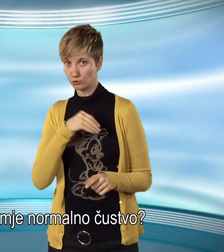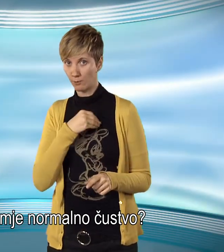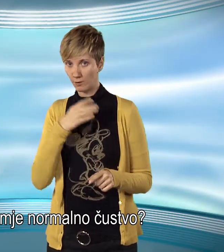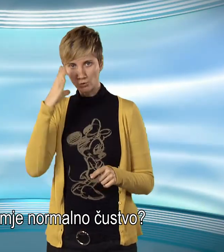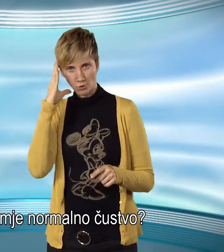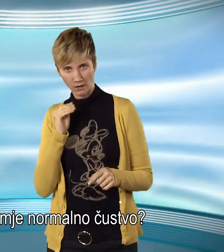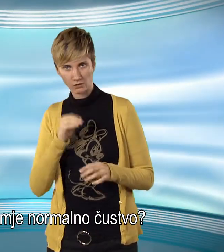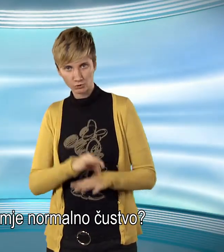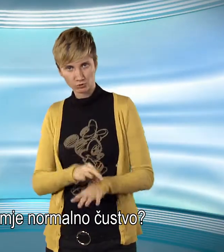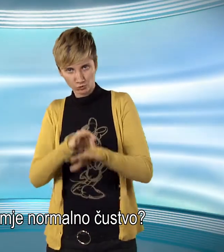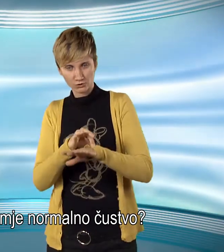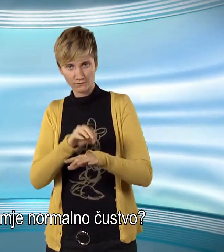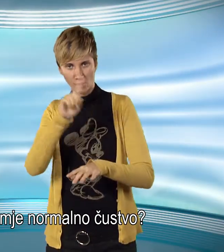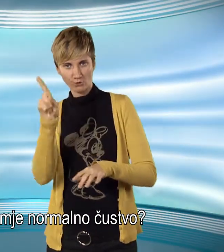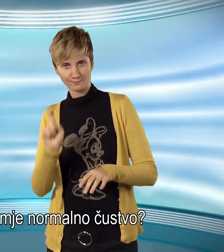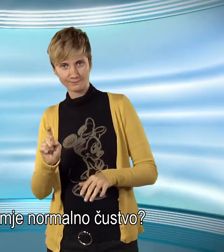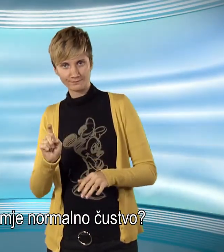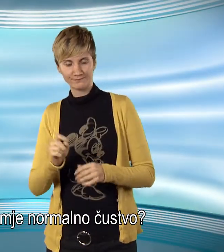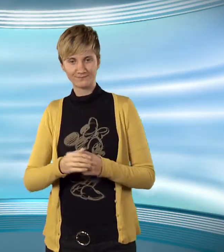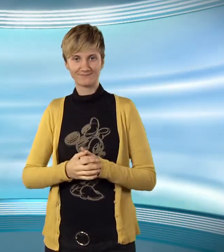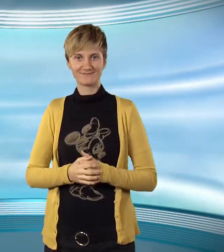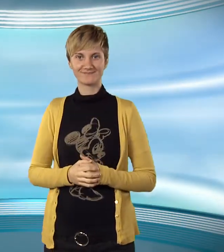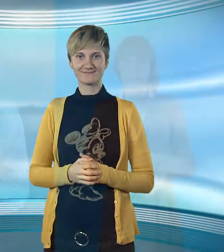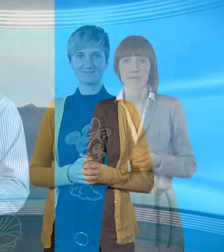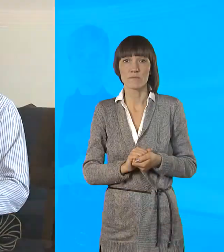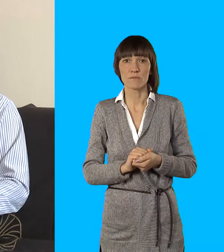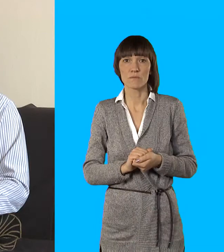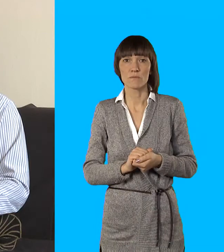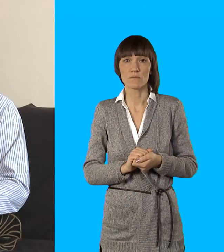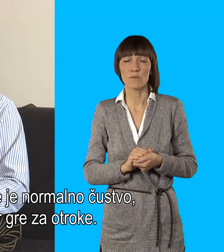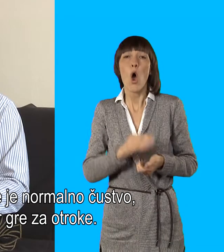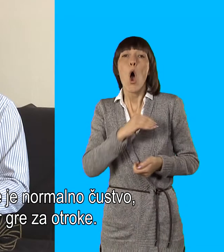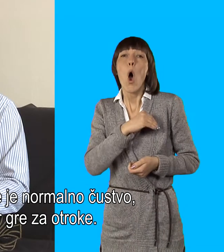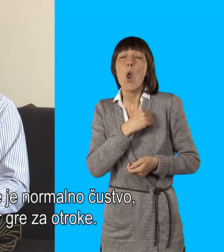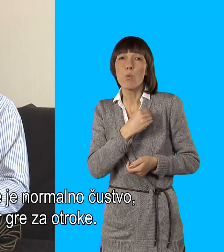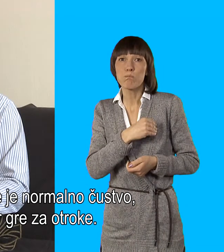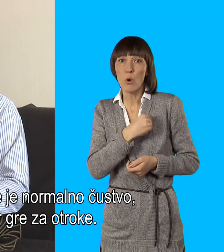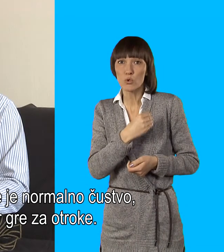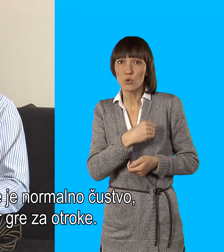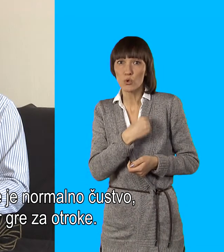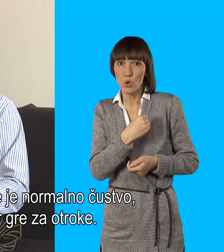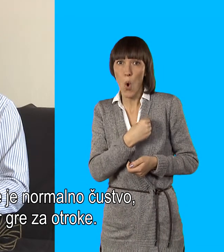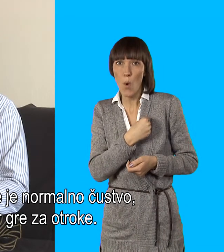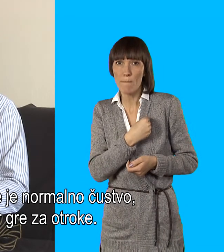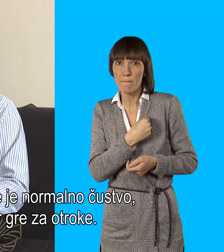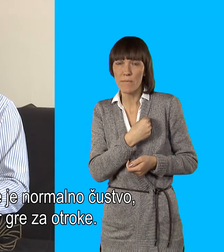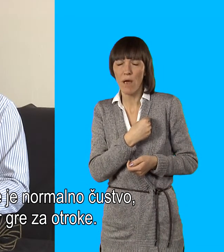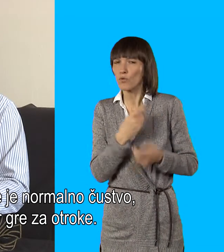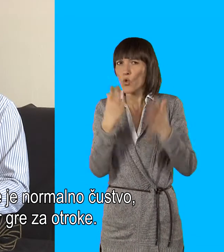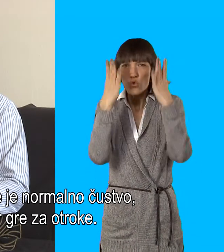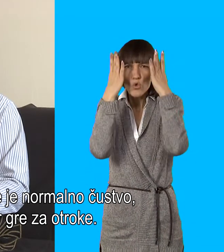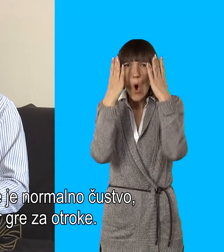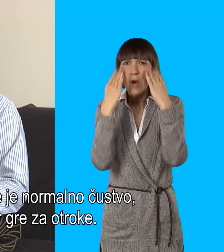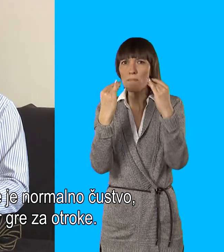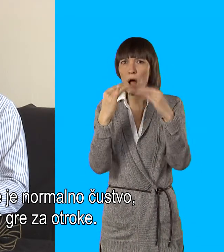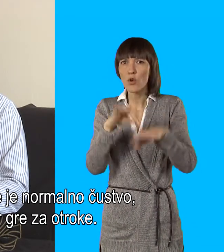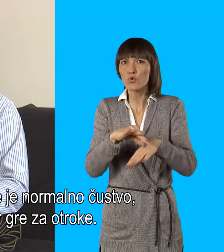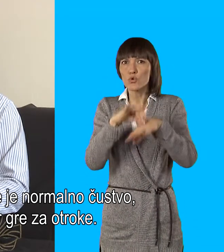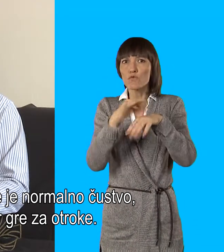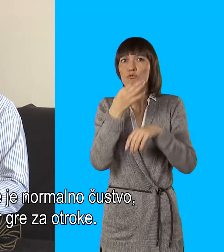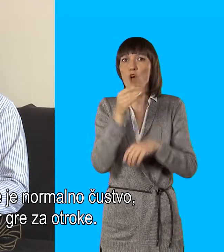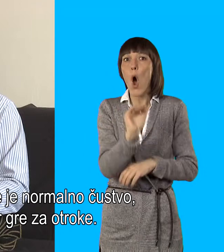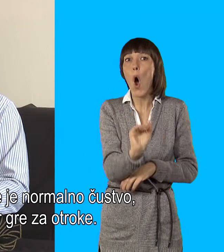ljubljene osebe. Se pravi, v teh situacijah govorimo o ljubosumju. Kadar sta v igri samo dve osebi, takrat pa gre